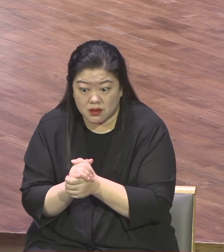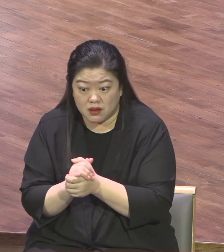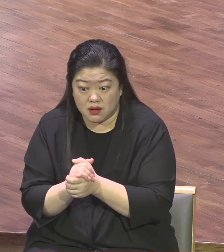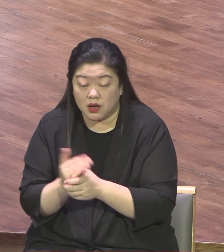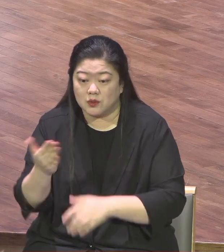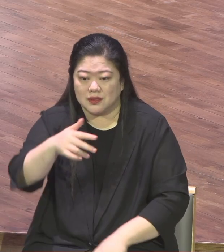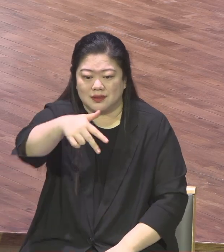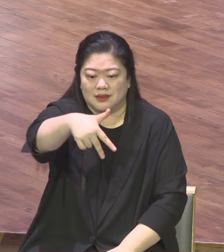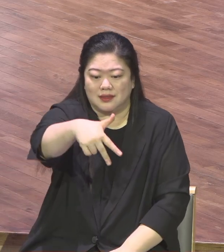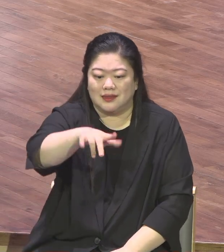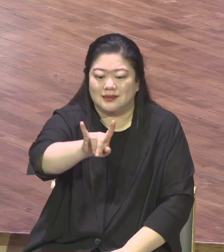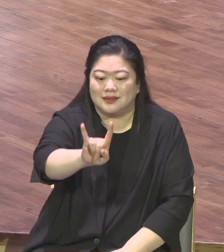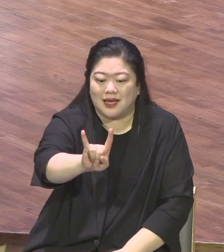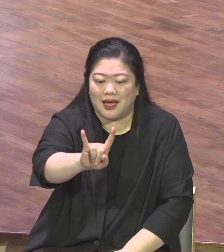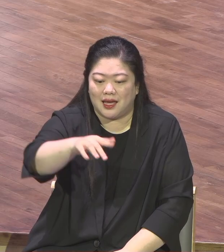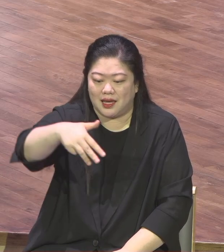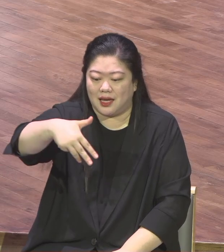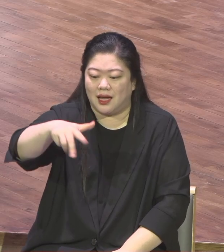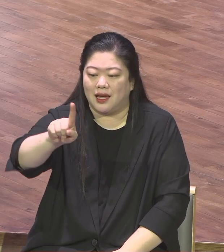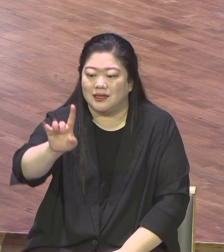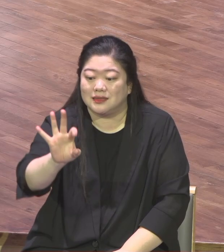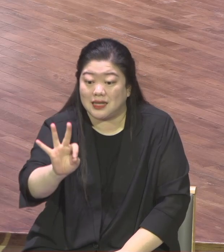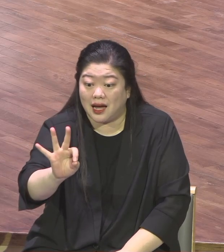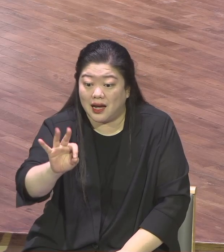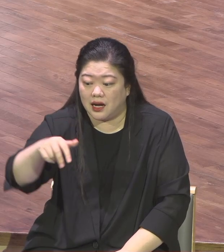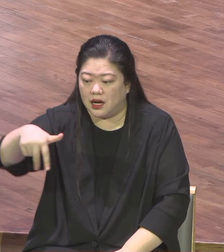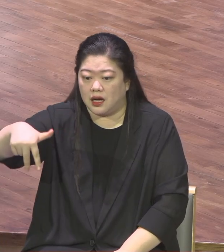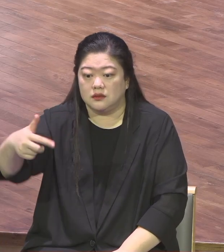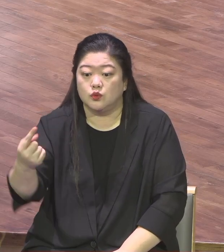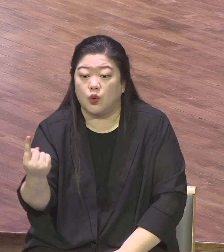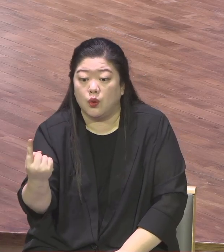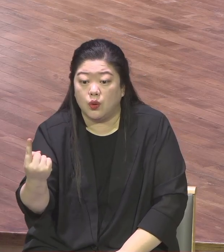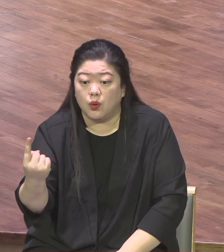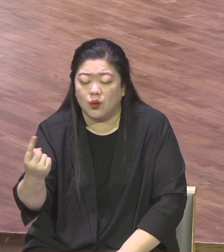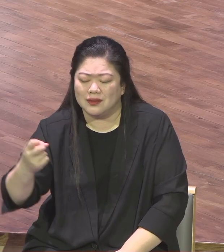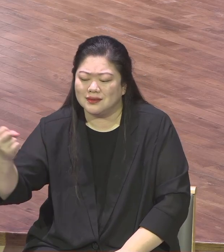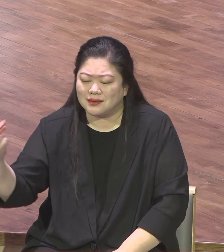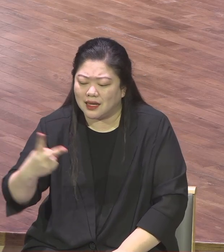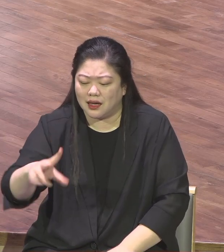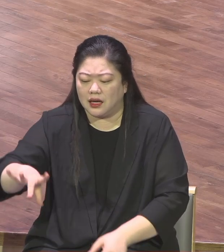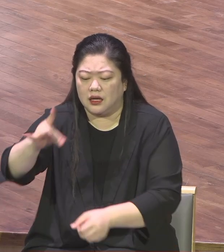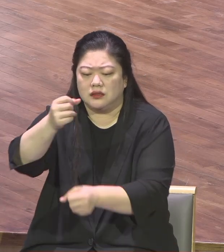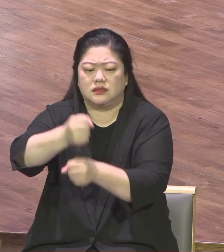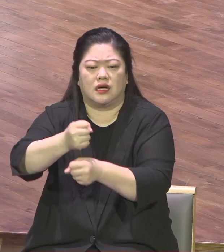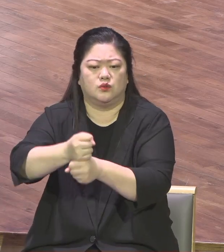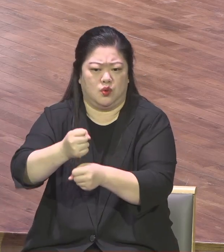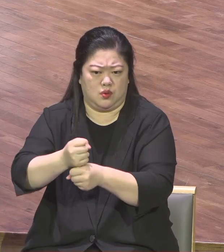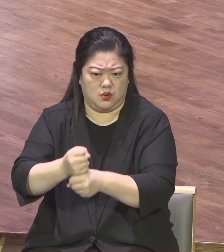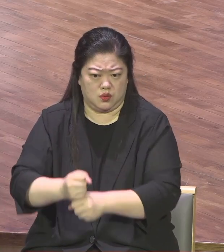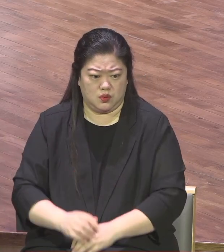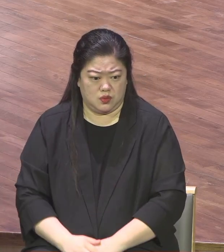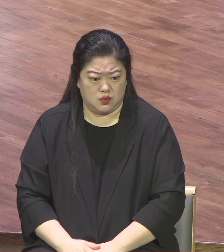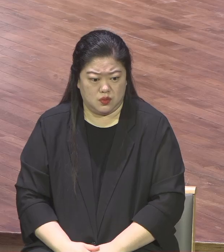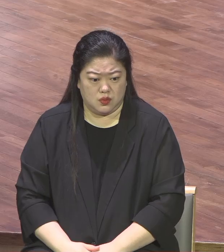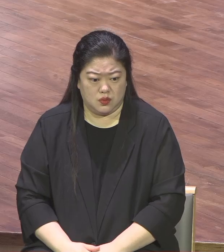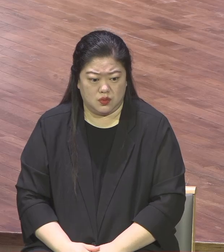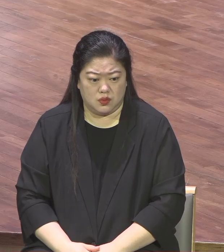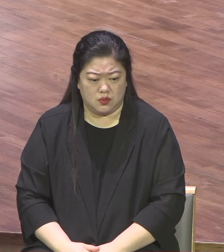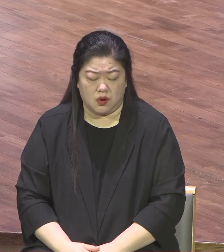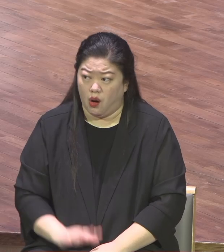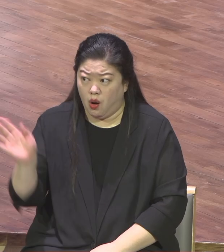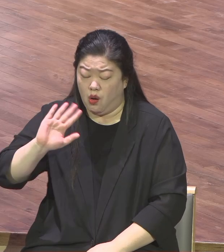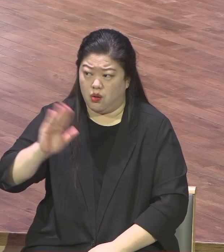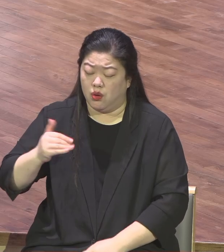재창조된 거예요. 김씨 가문, 이씨 가문에 태어나서 그렇게 저주받은 삶을 살아온 그것이 전부가